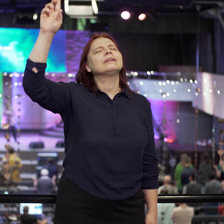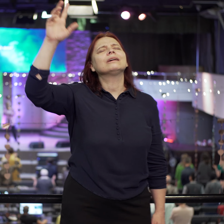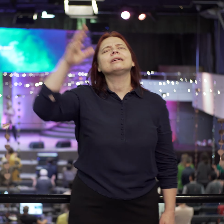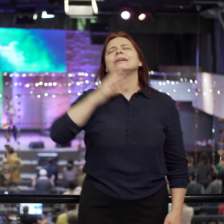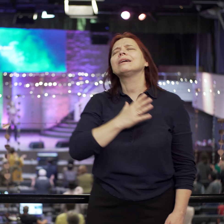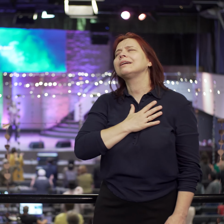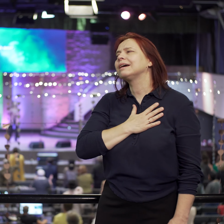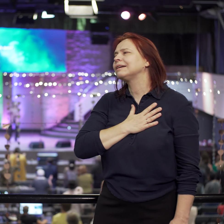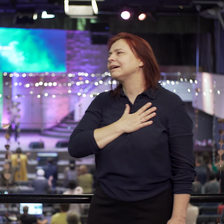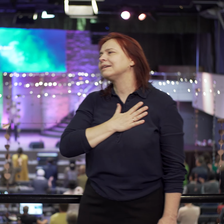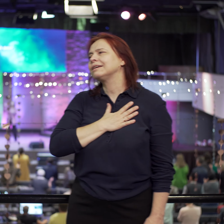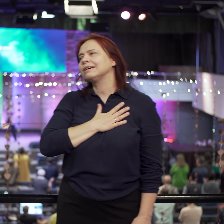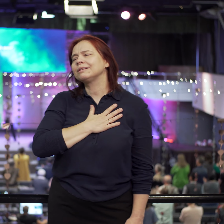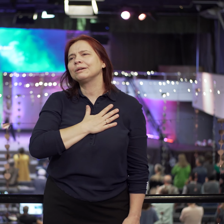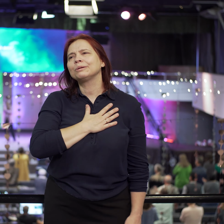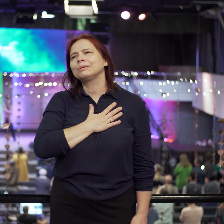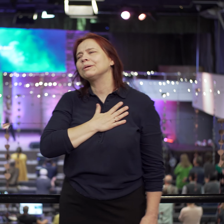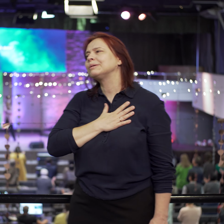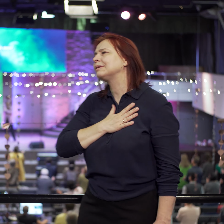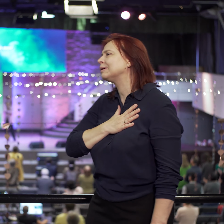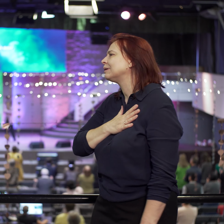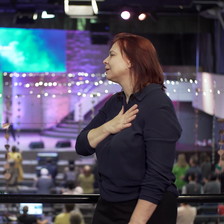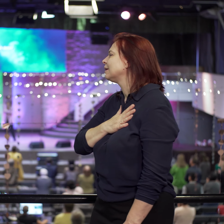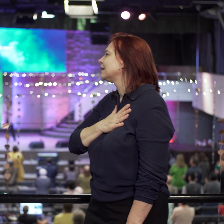церковь. Давайте воздадим ему славу. Аллилуйя.